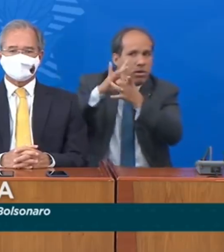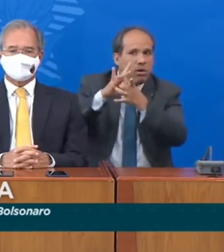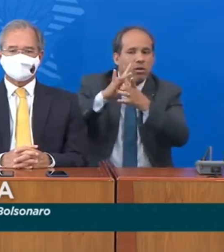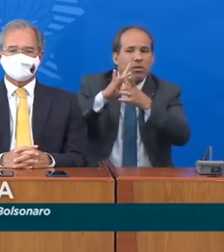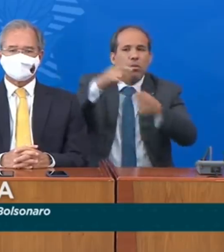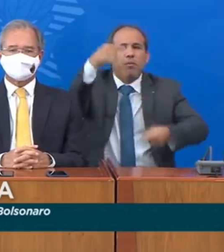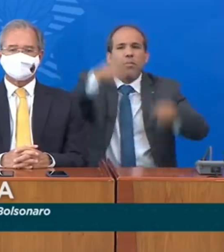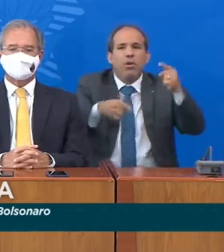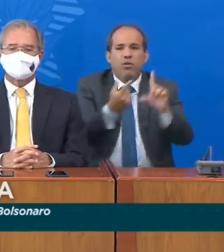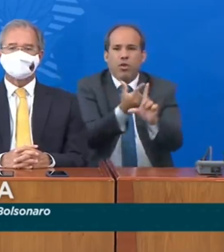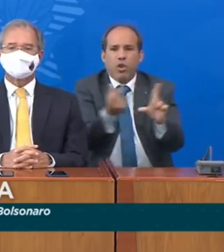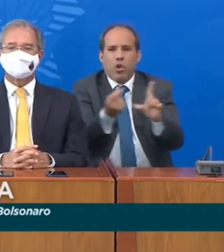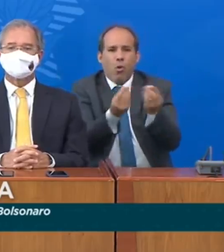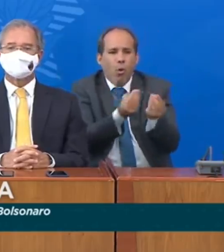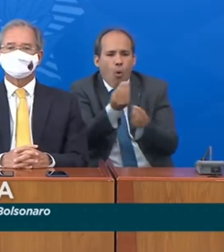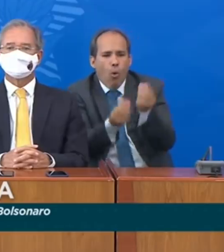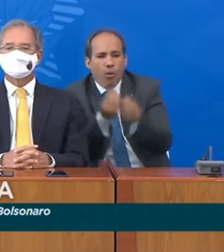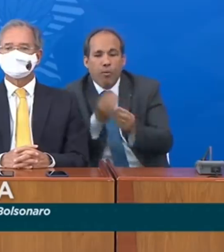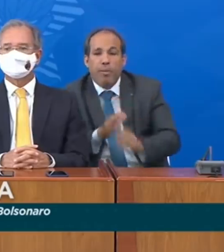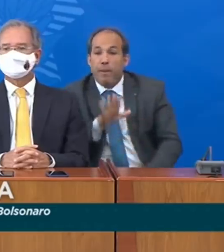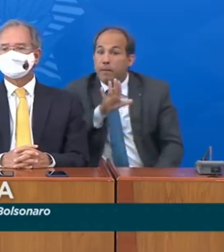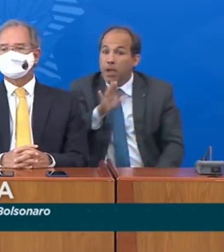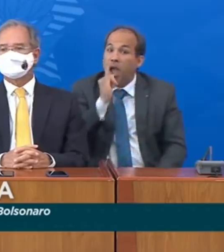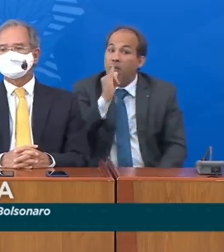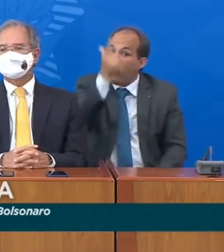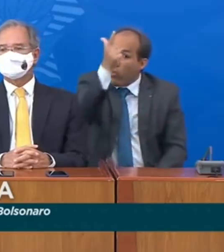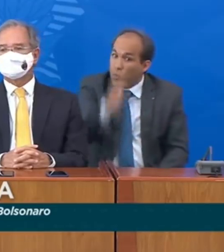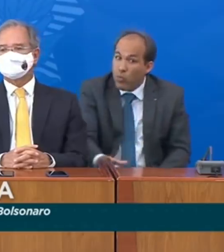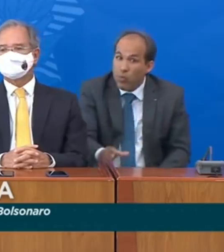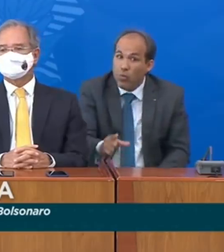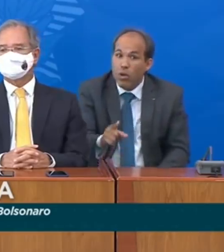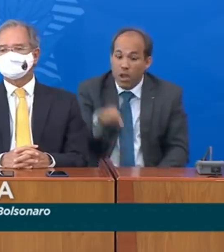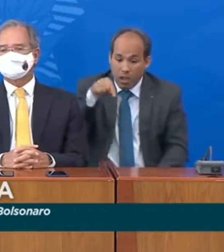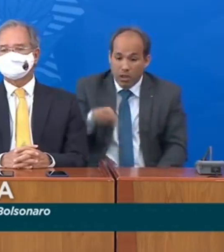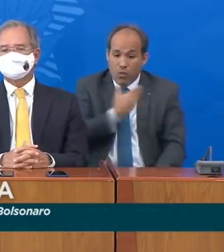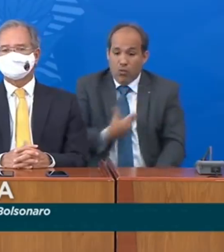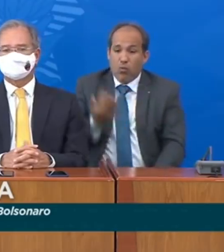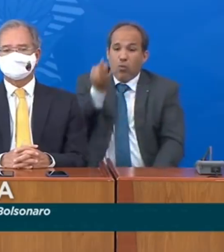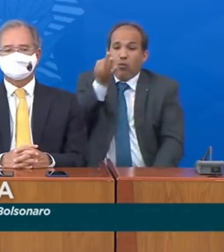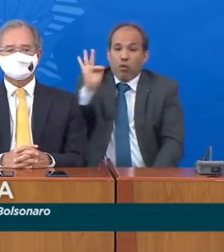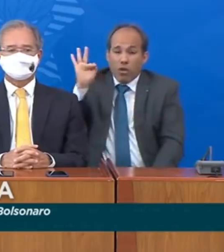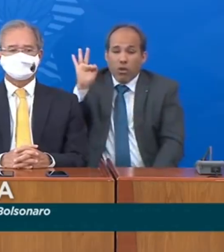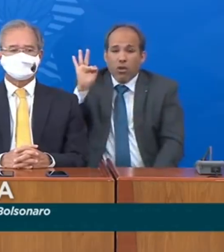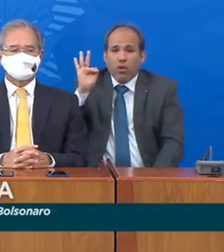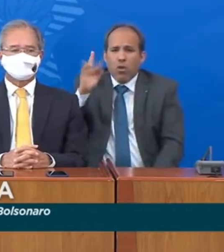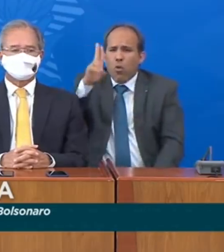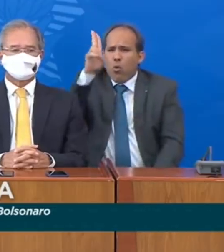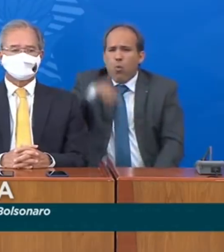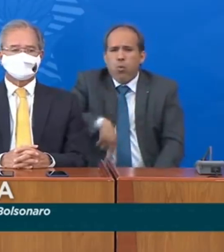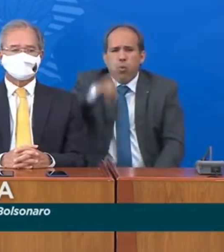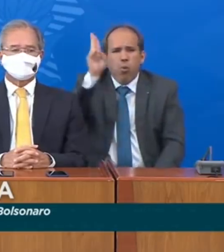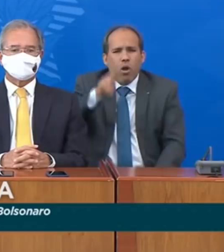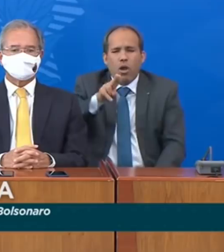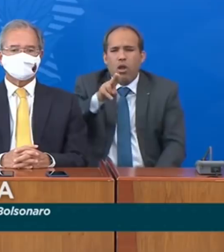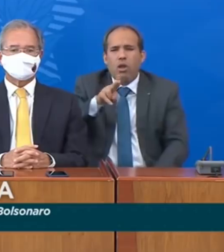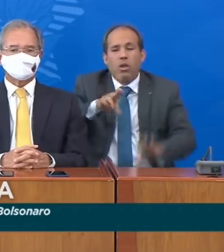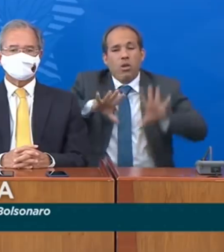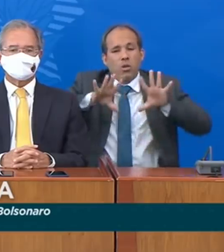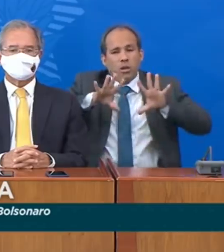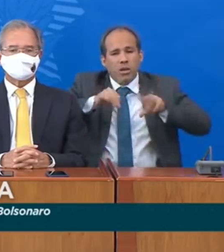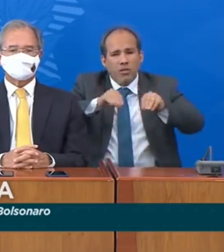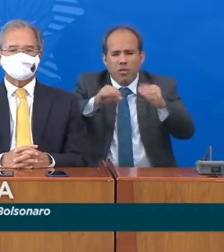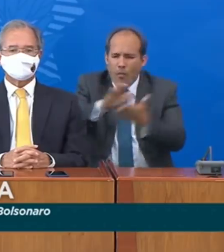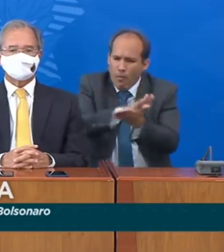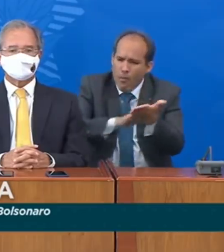econômica. Então, repito, nós somos um governo que não interferiremos